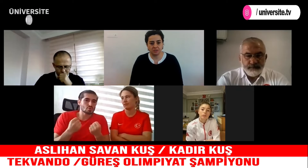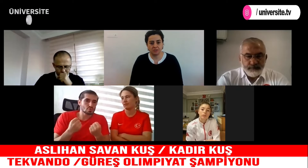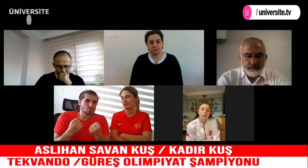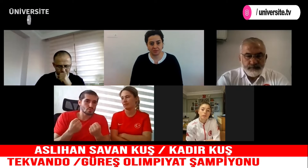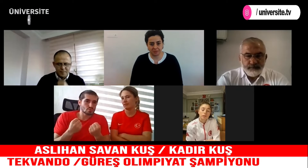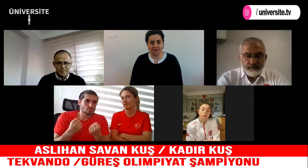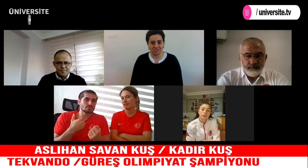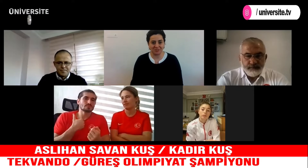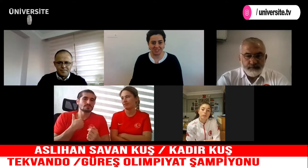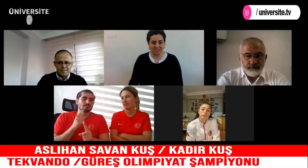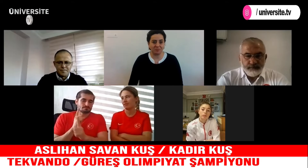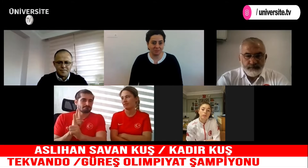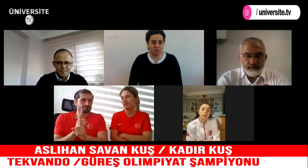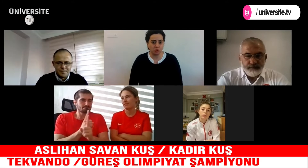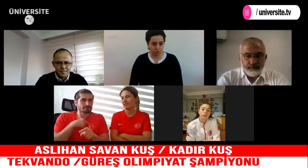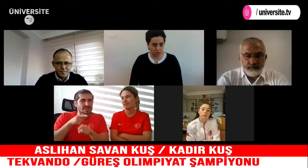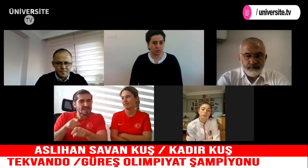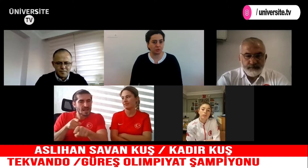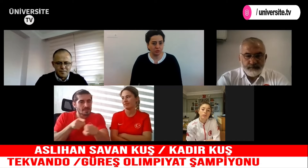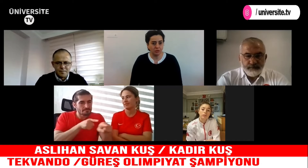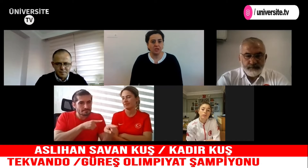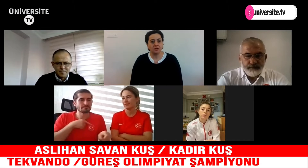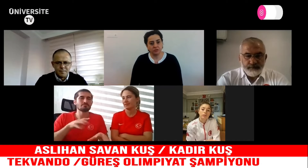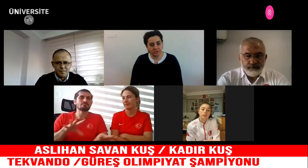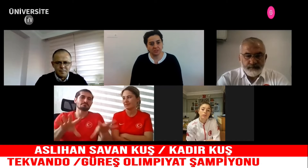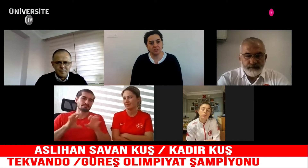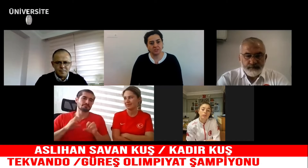sporcular, karşımdaki rakiplerimiz çok güçlüydü.